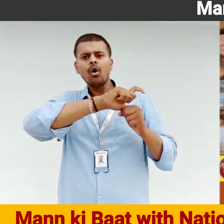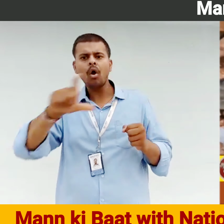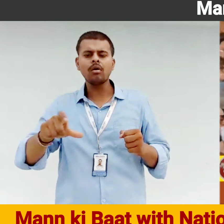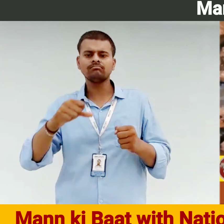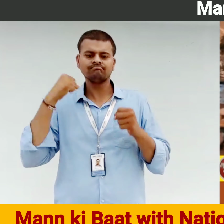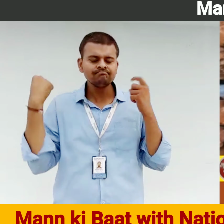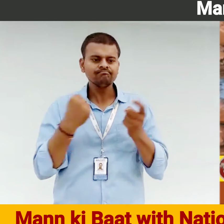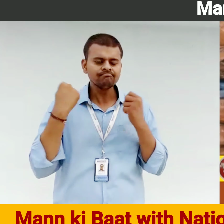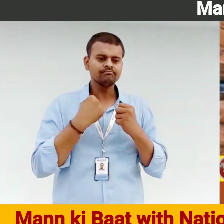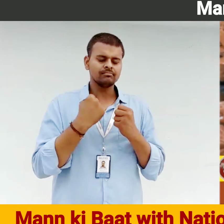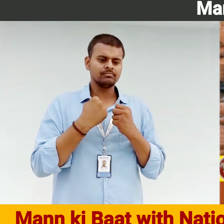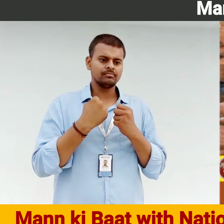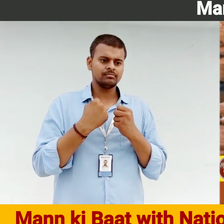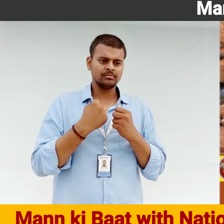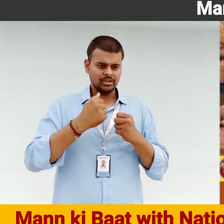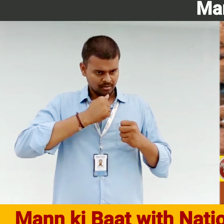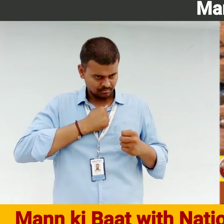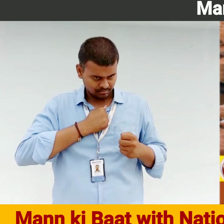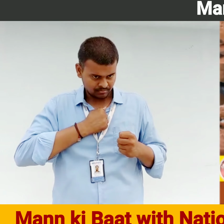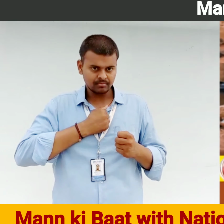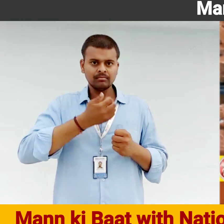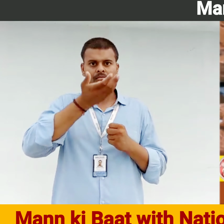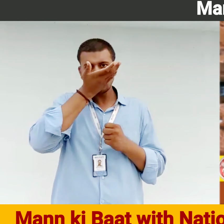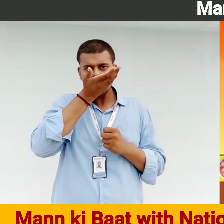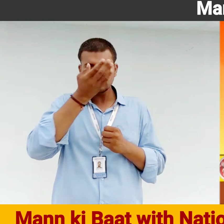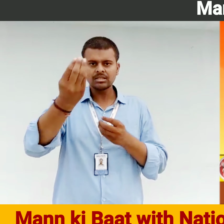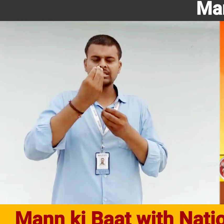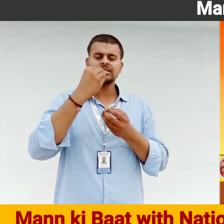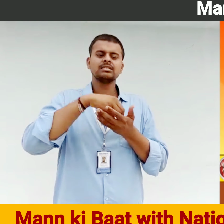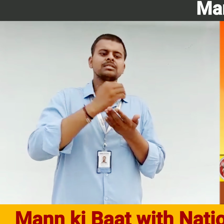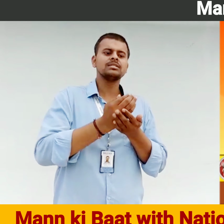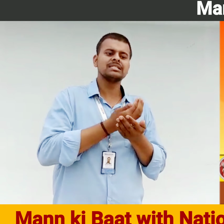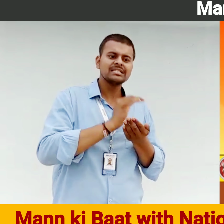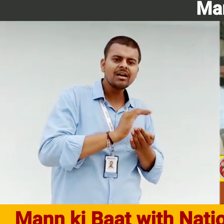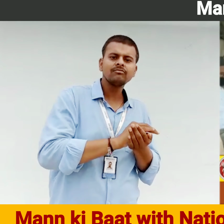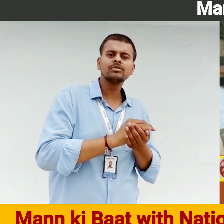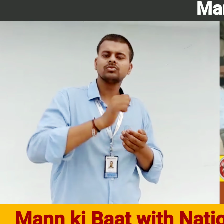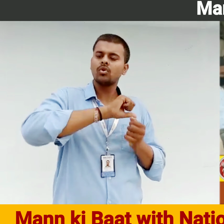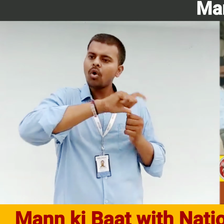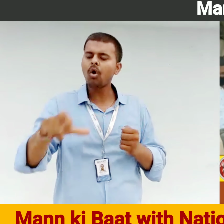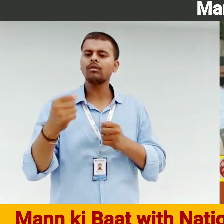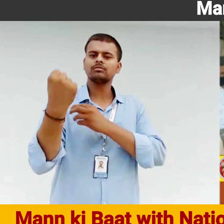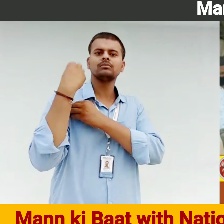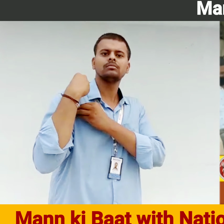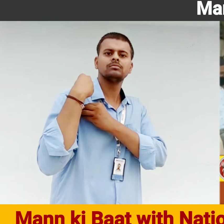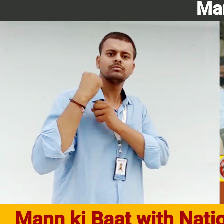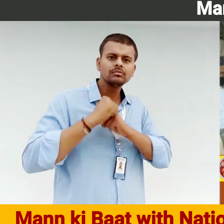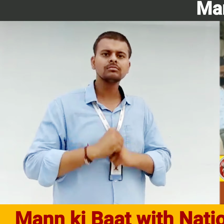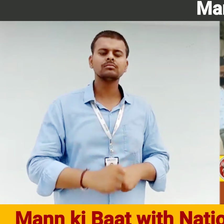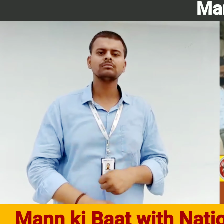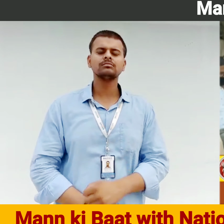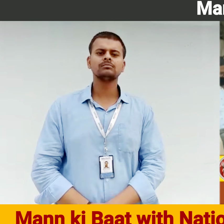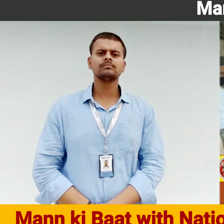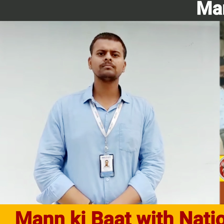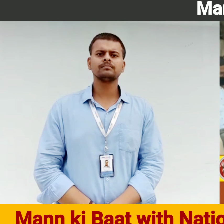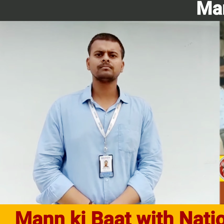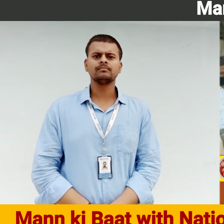बचाएं, पानी को संरक्षण करें। मेरे प्यारे देशवासियों, स्वच्छ पर्यावरण